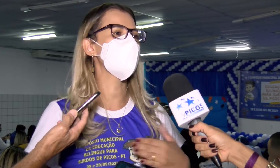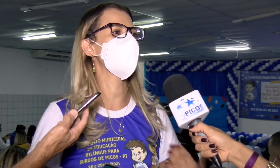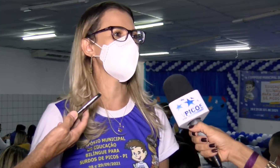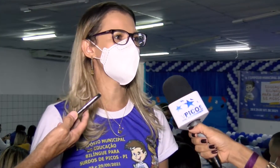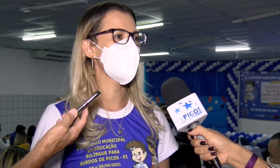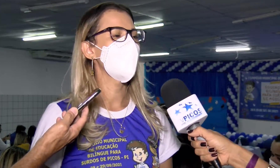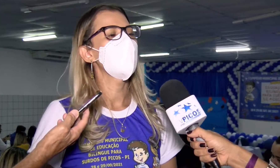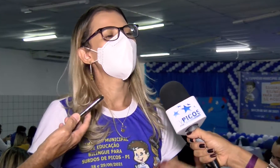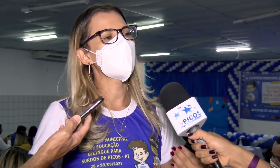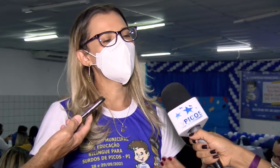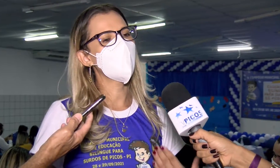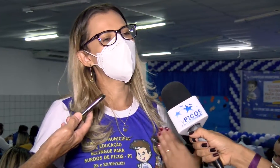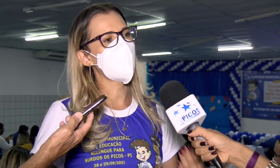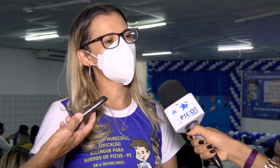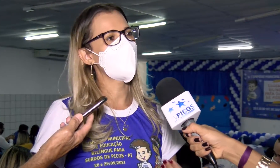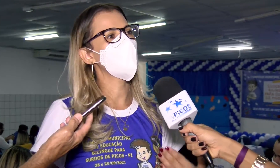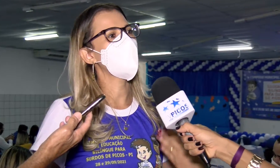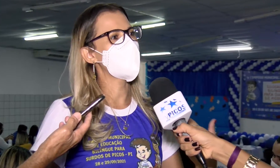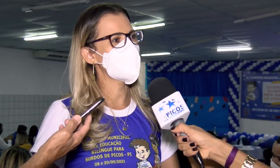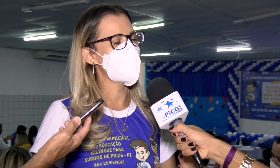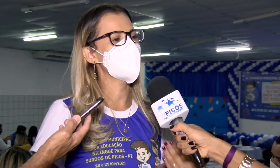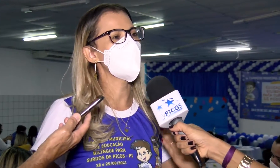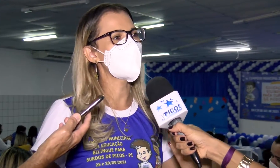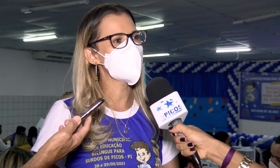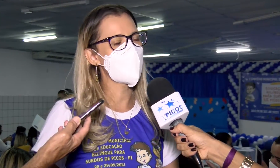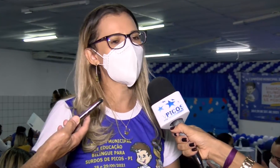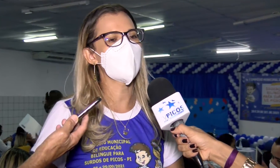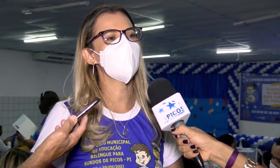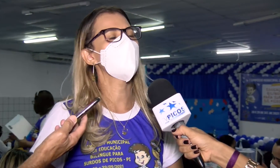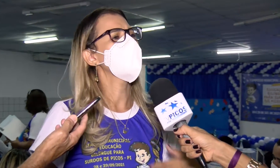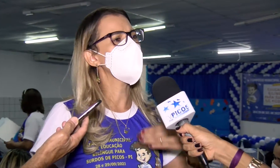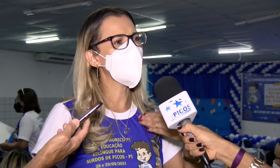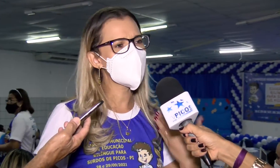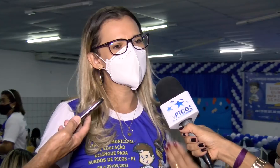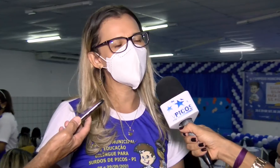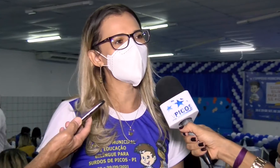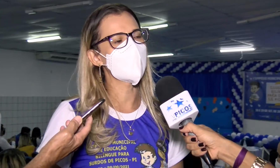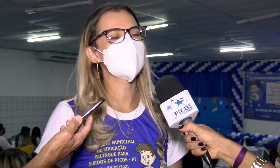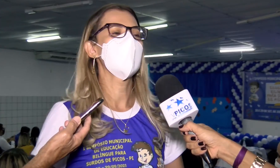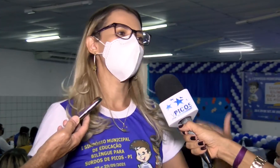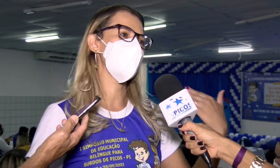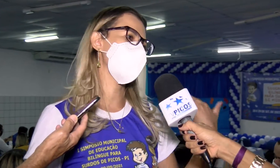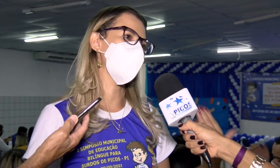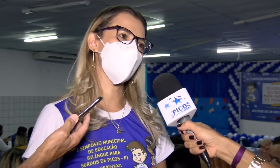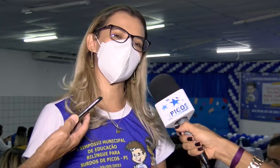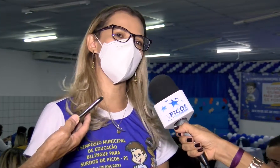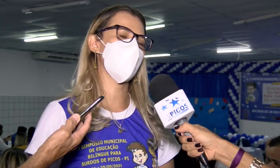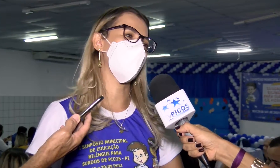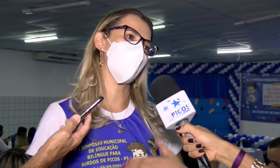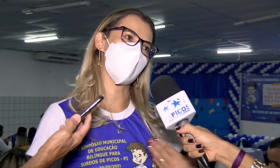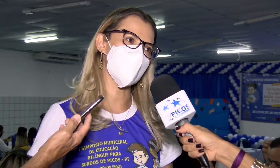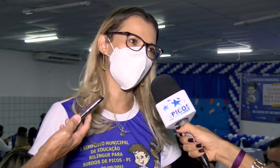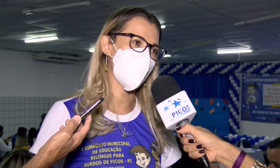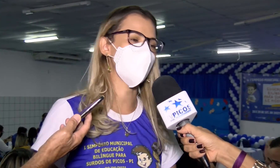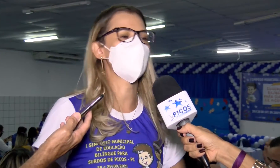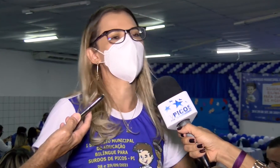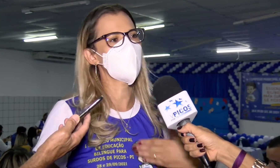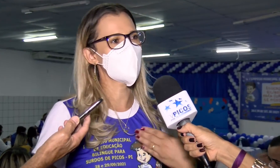assistência para que o projeto começasse presencialmente, com toda a segurança. Nossos alunos todos já foram vacinados, as professoras